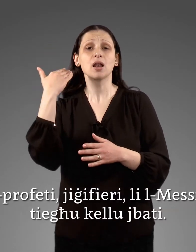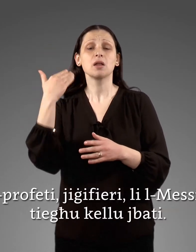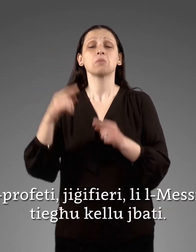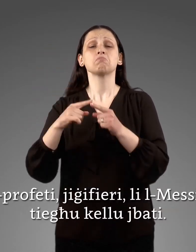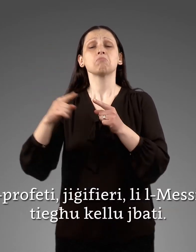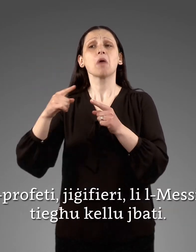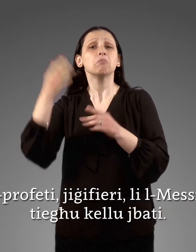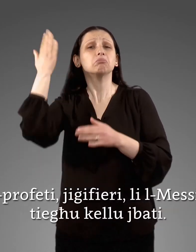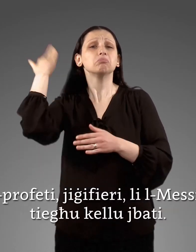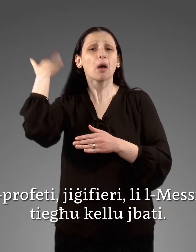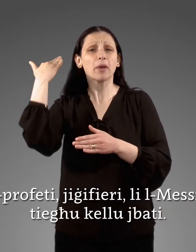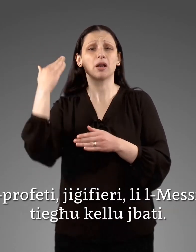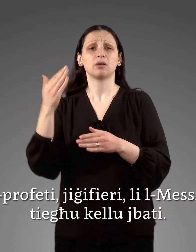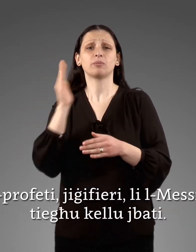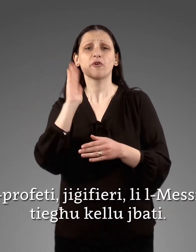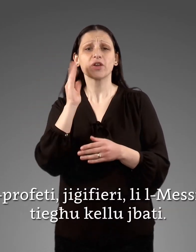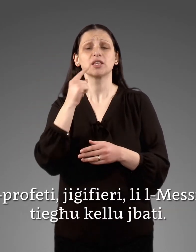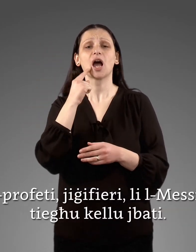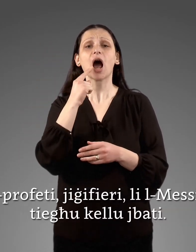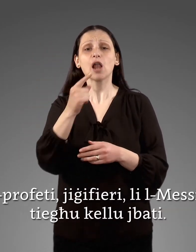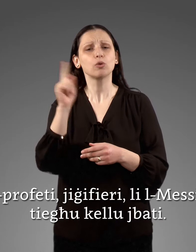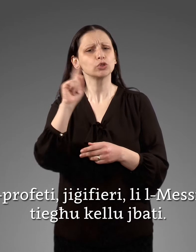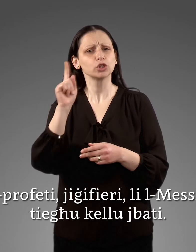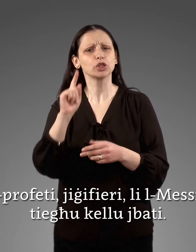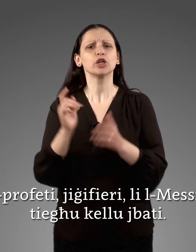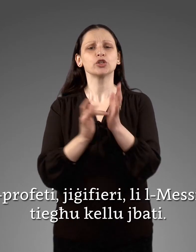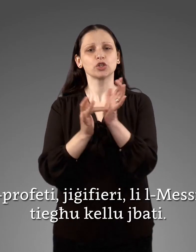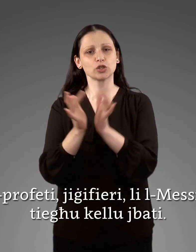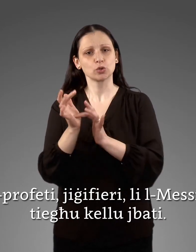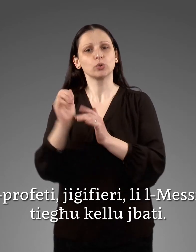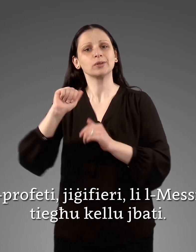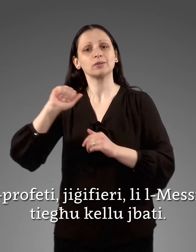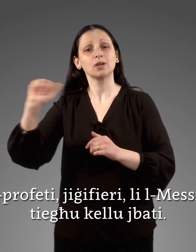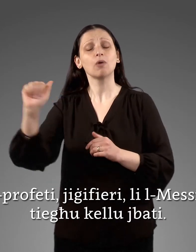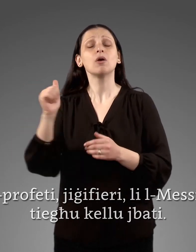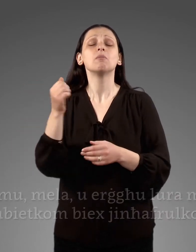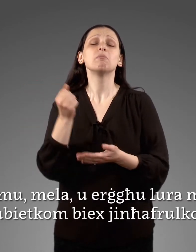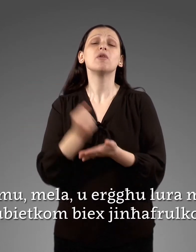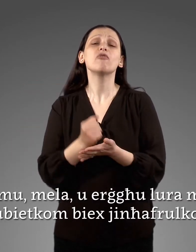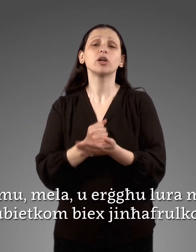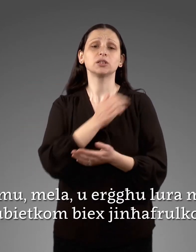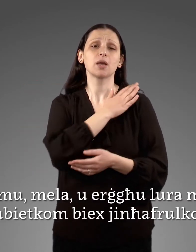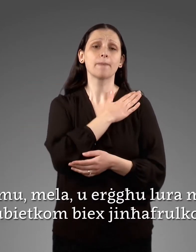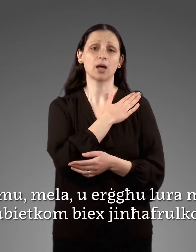il-profeti, jiġifieri lill-Messija tiegħu kellu jbagħti. Indmu